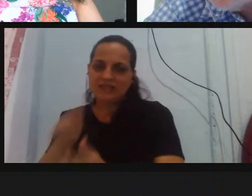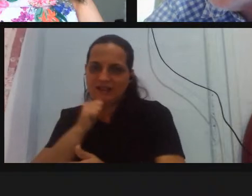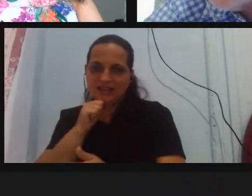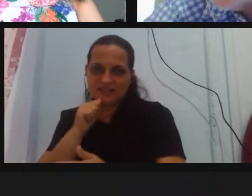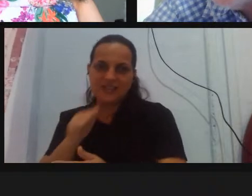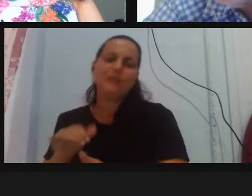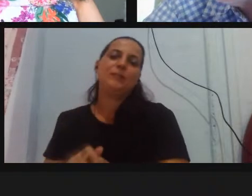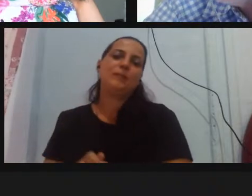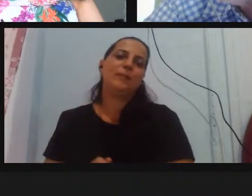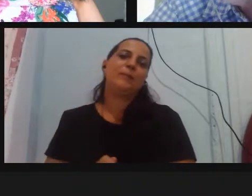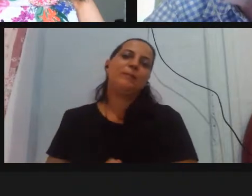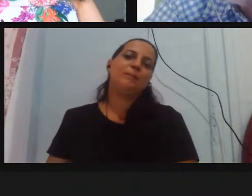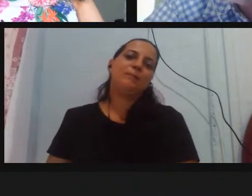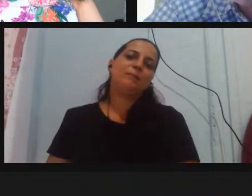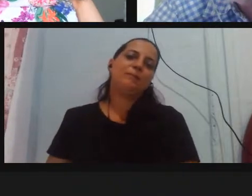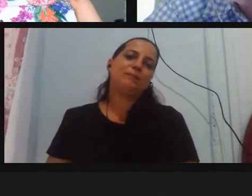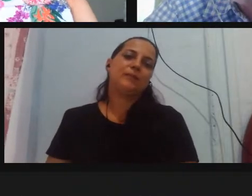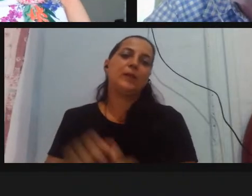são